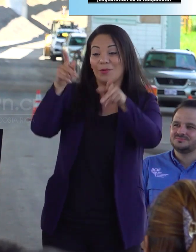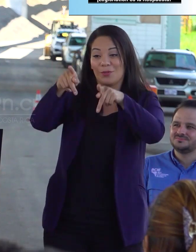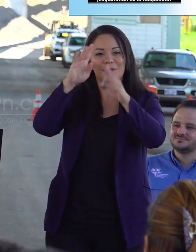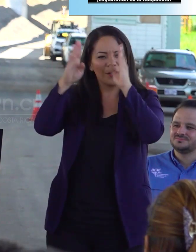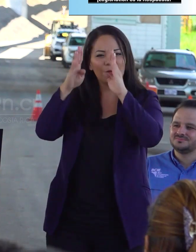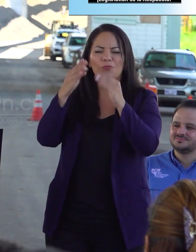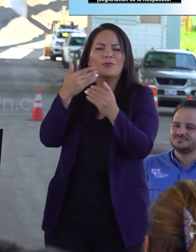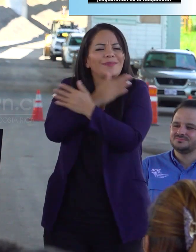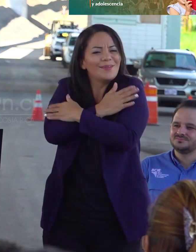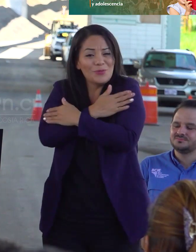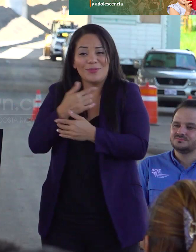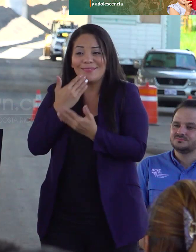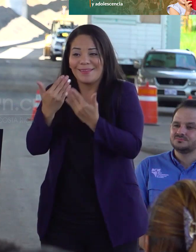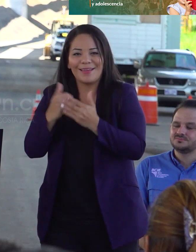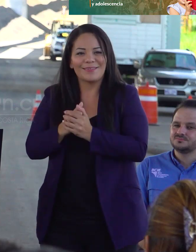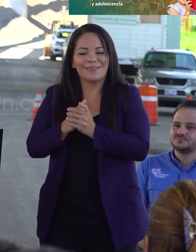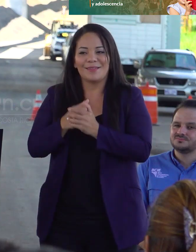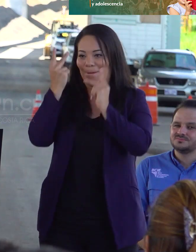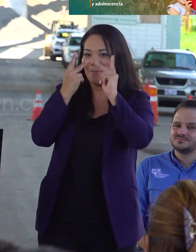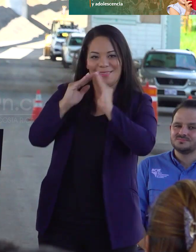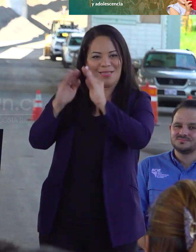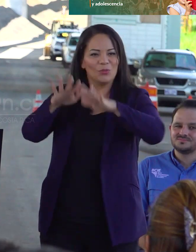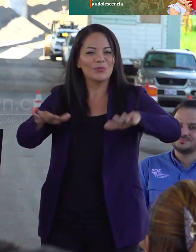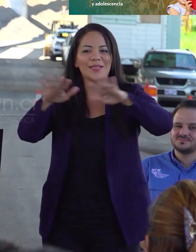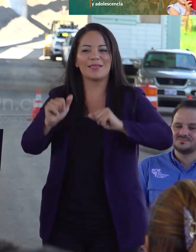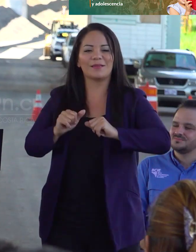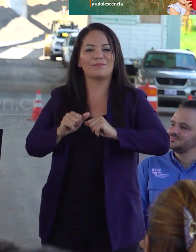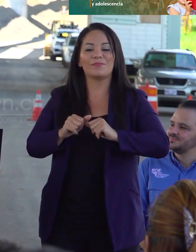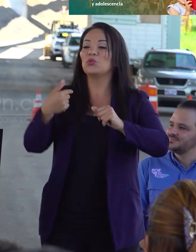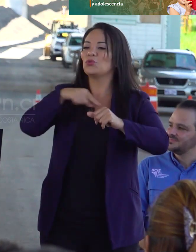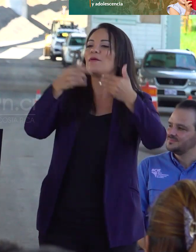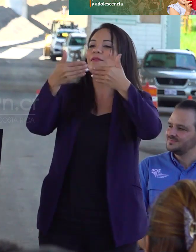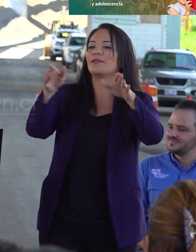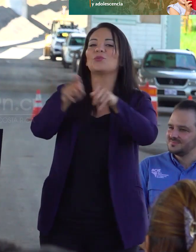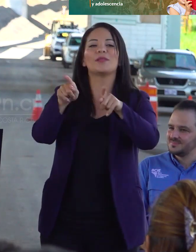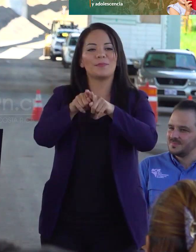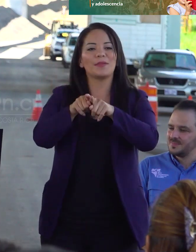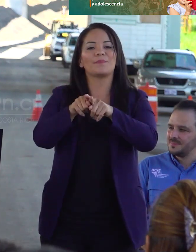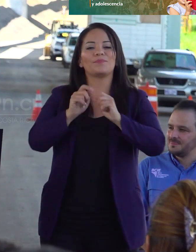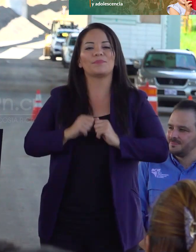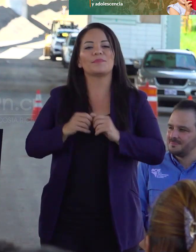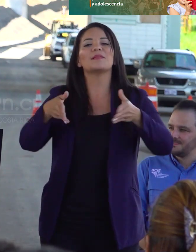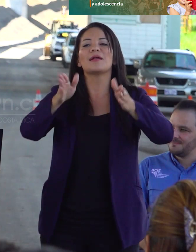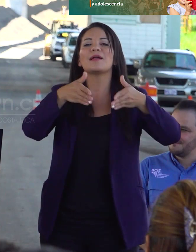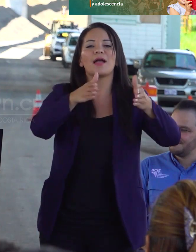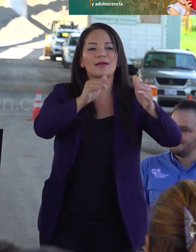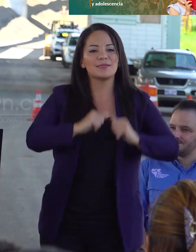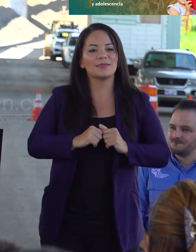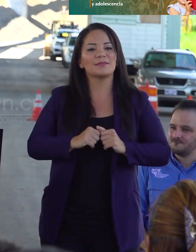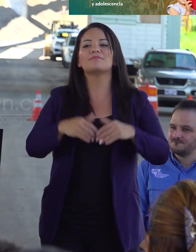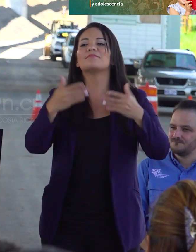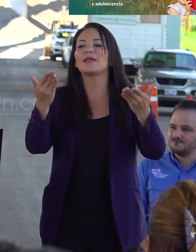manera muy, muy cariñosa, los vecinos. Estamos habilitando también las calles de